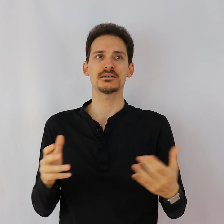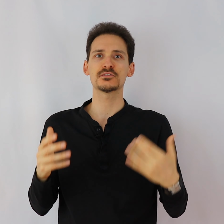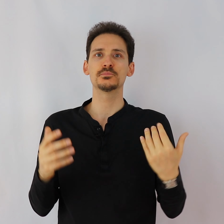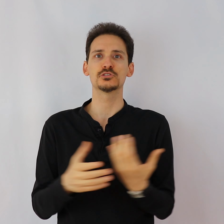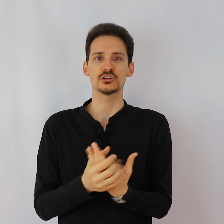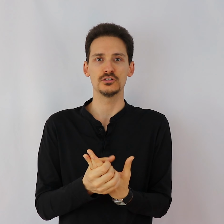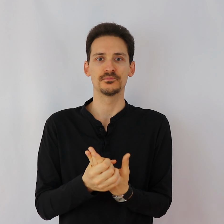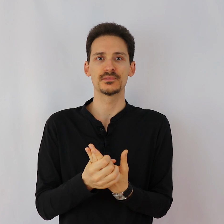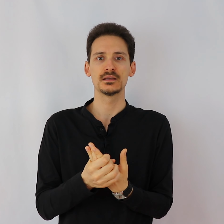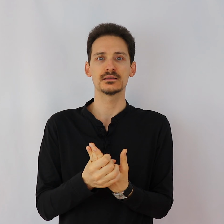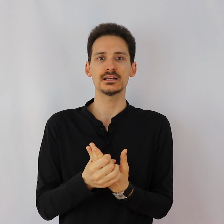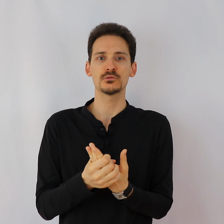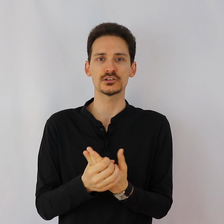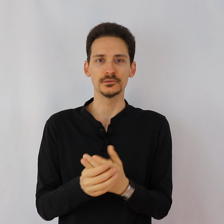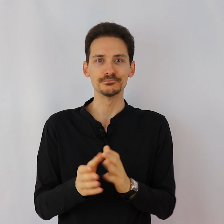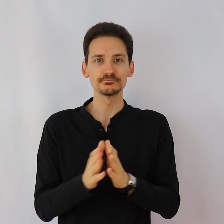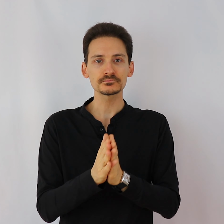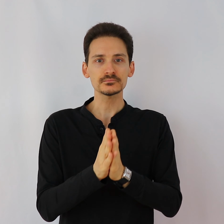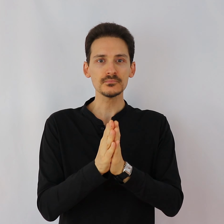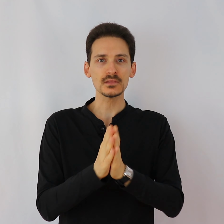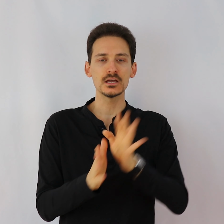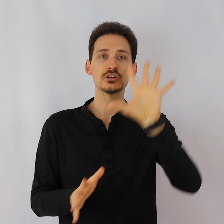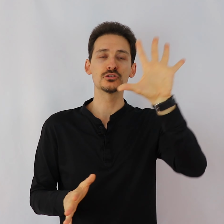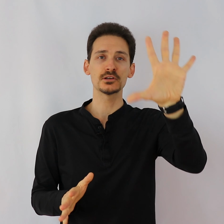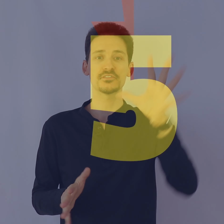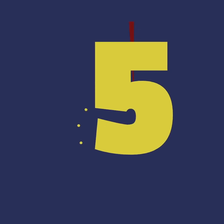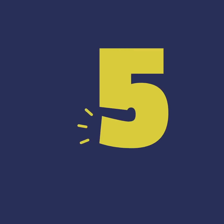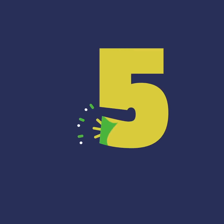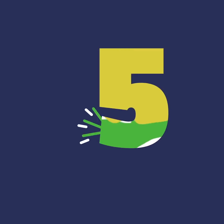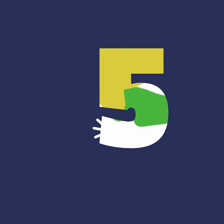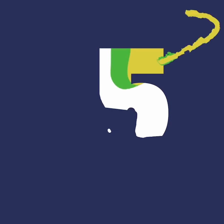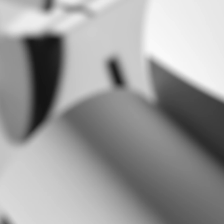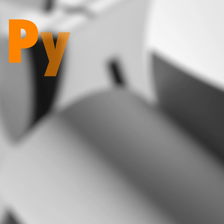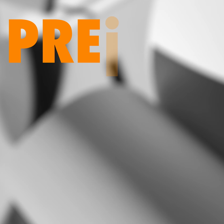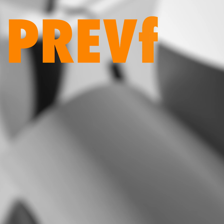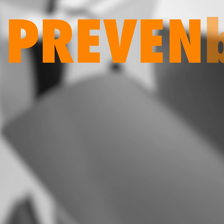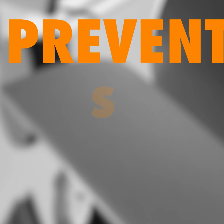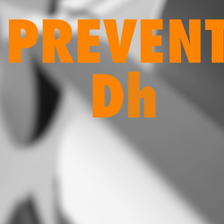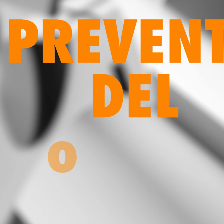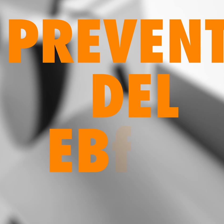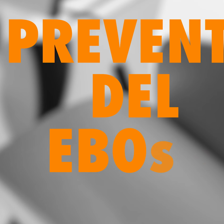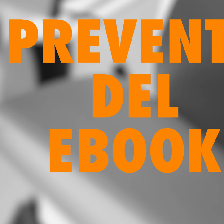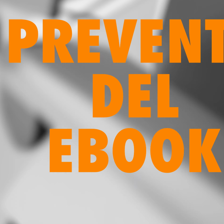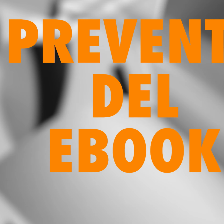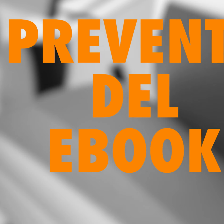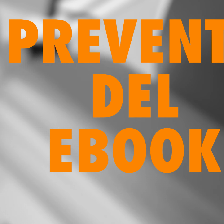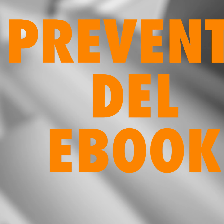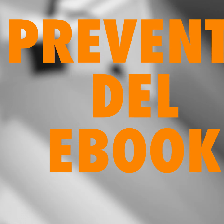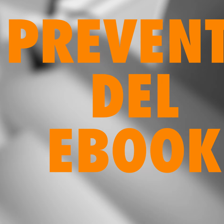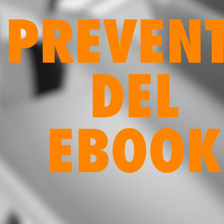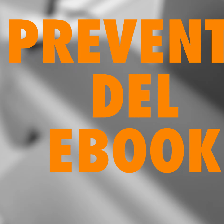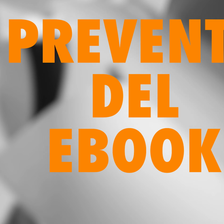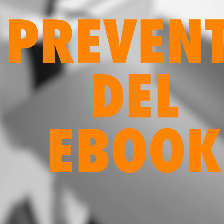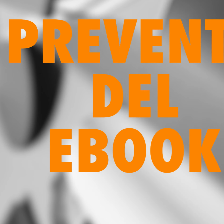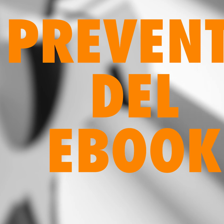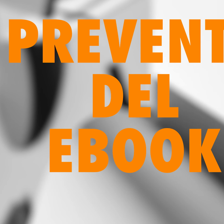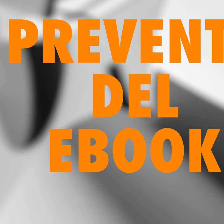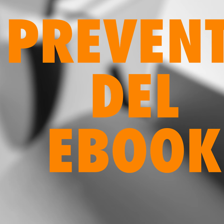amazon.com de acuerdo número 5 preventa de el ebook tú puedes poner a la